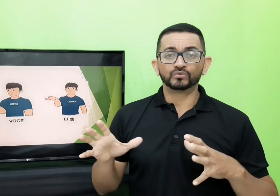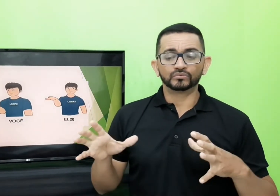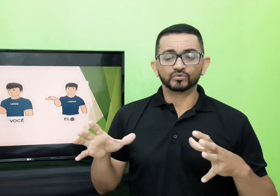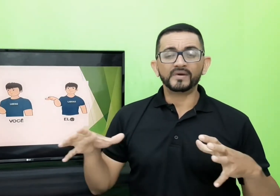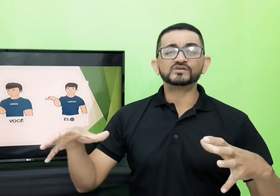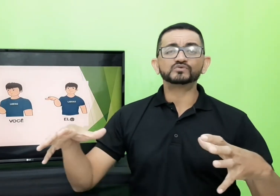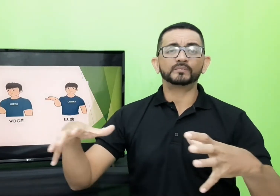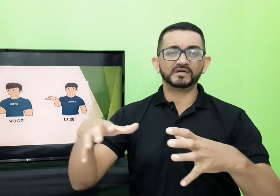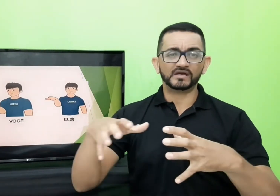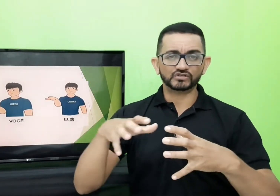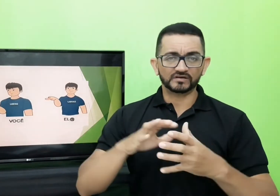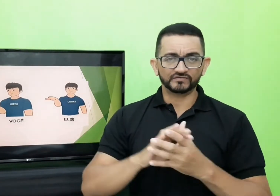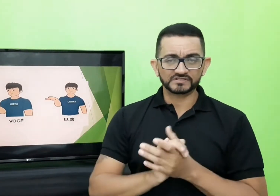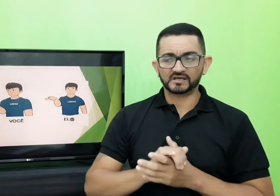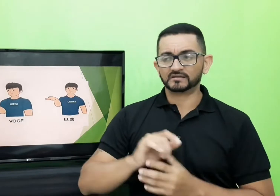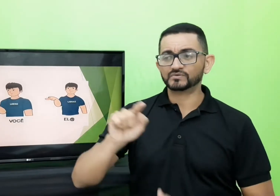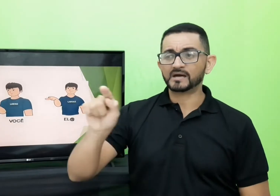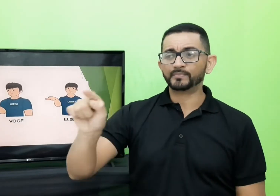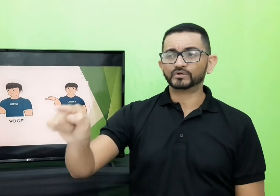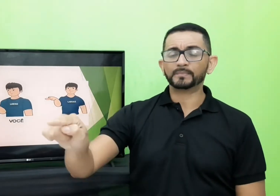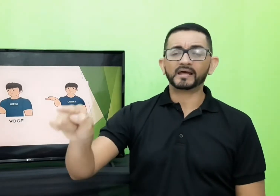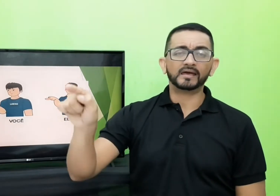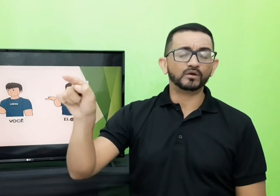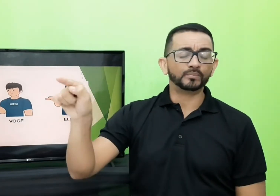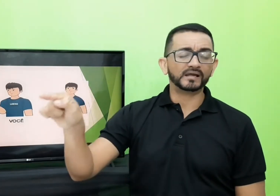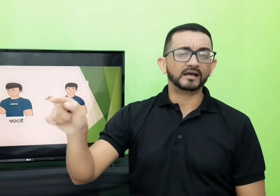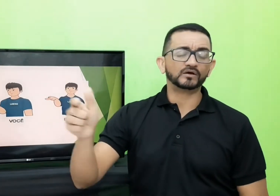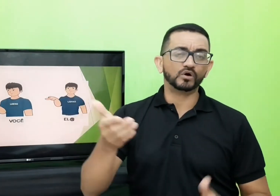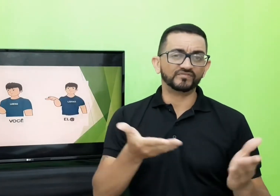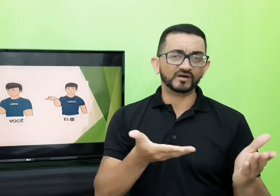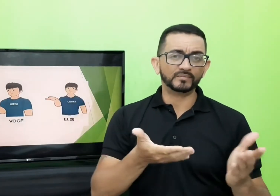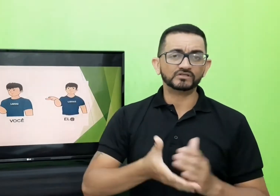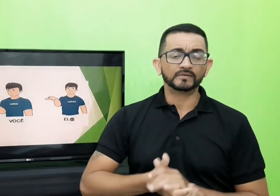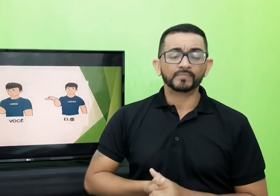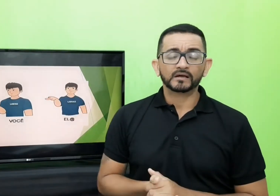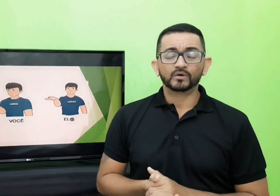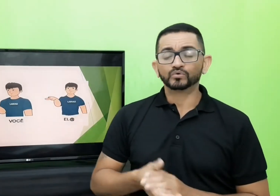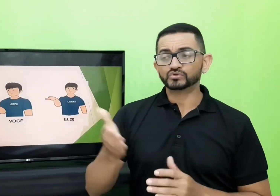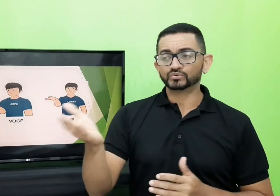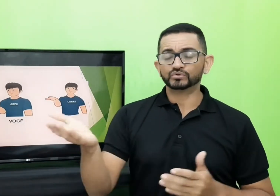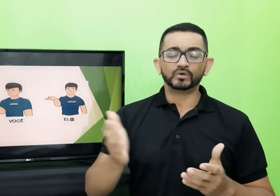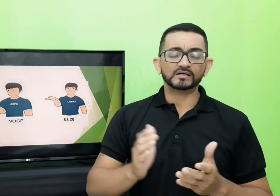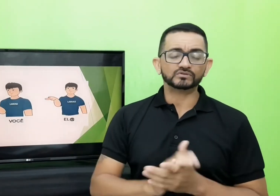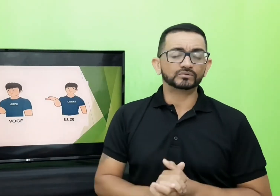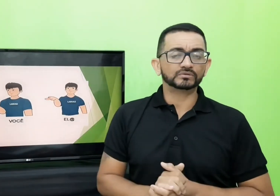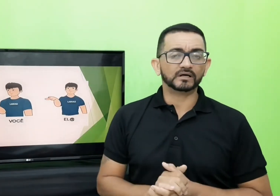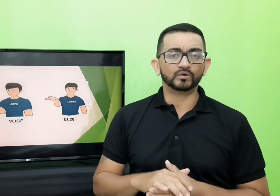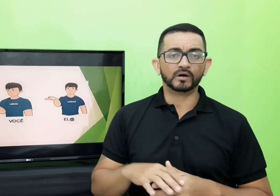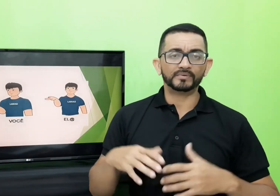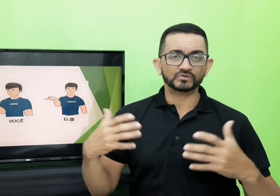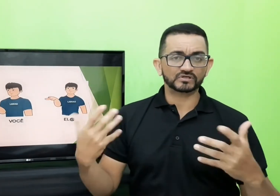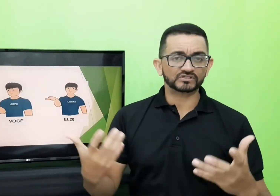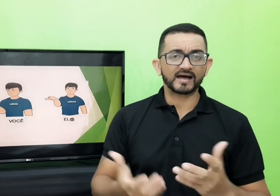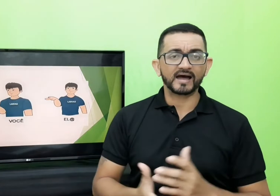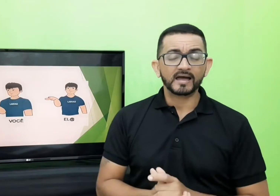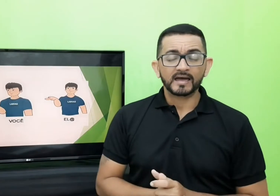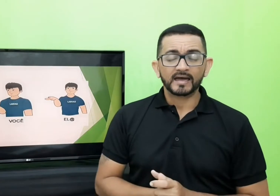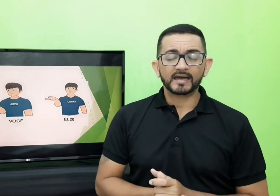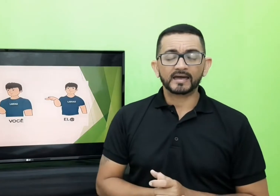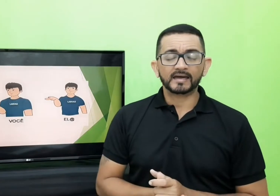no mesmo ambiente que você. Então, você aponta para ele ou para ela, que obviamente o surdo ou a surda ou a pessoa que está, que